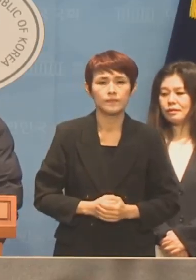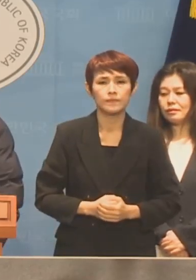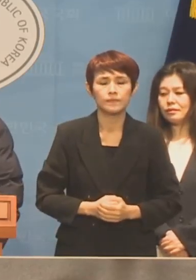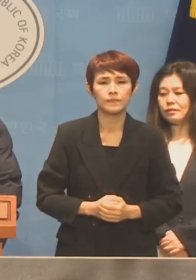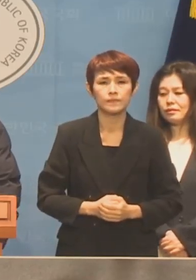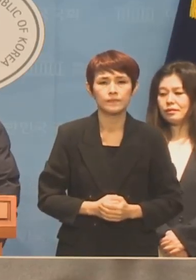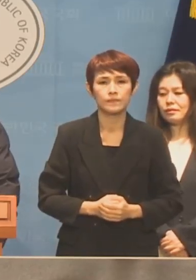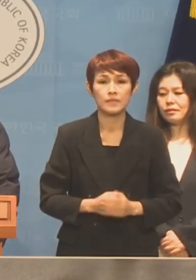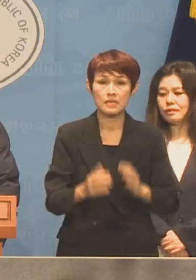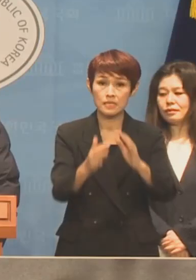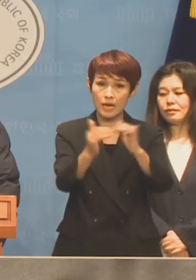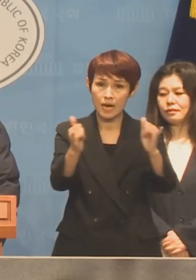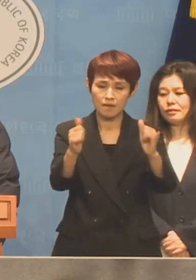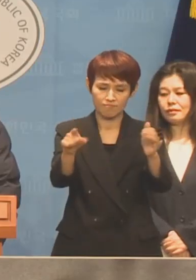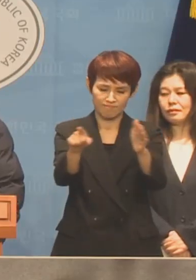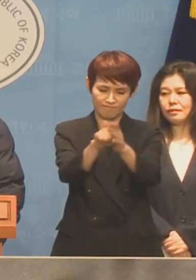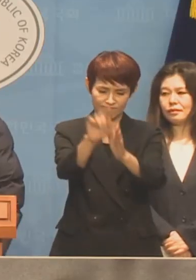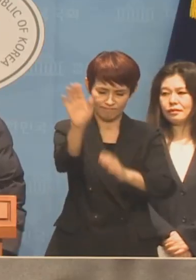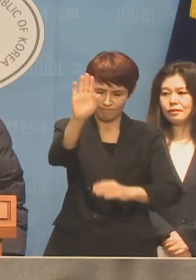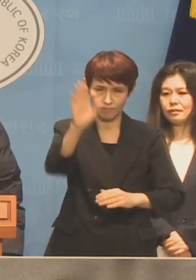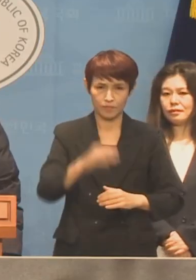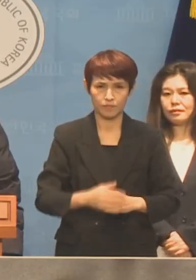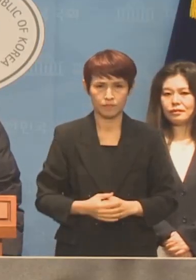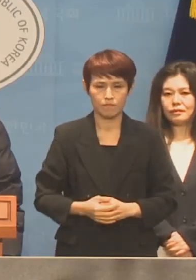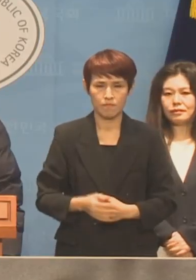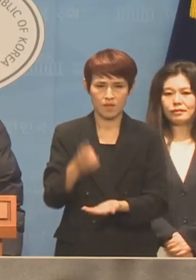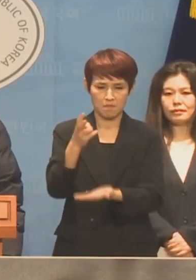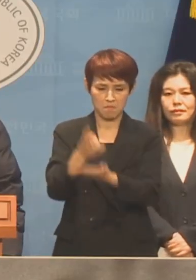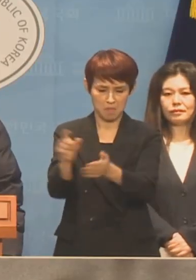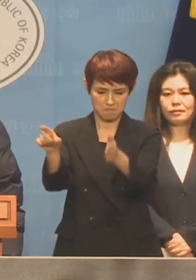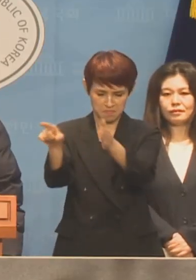사람을 믿지 않는다. 법을 믿겠다.